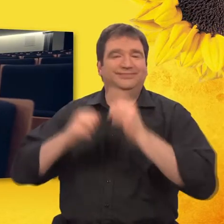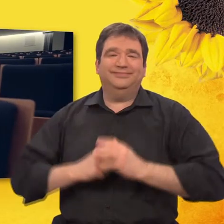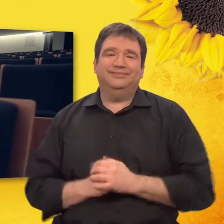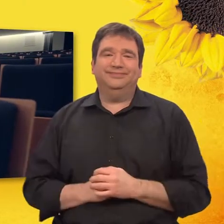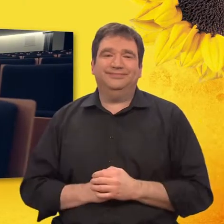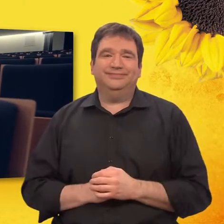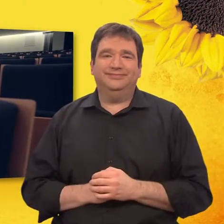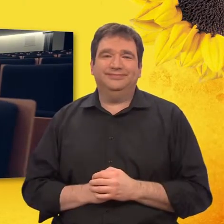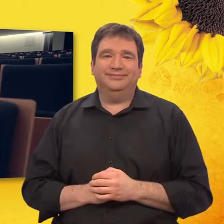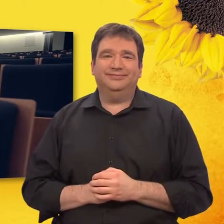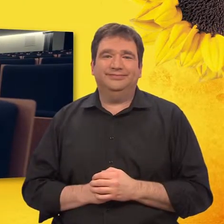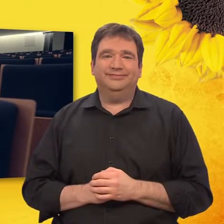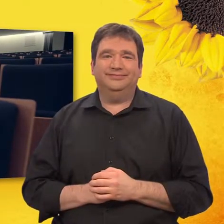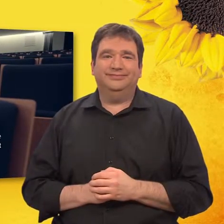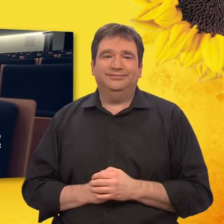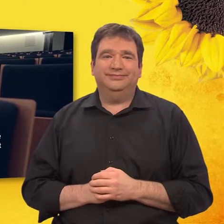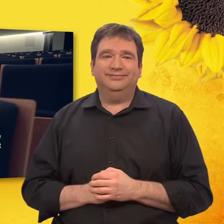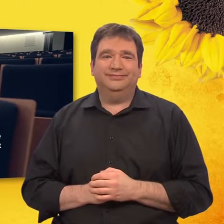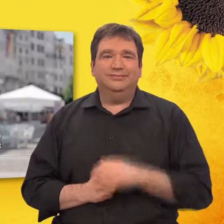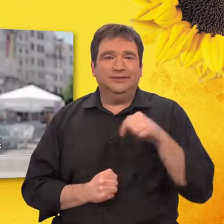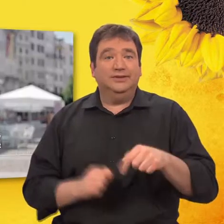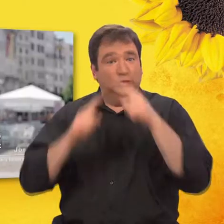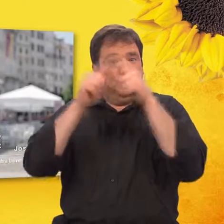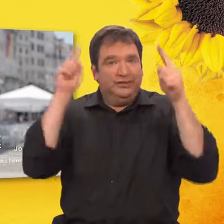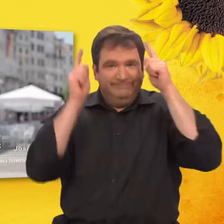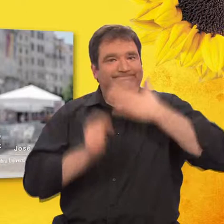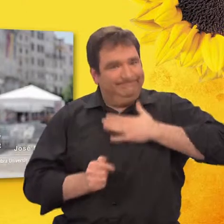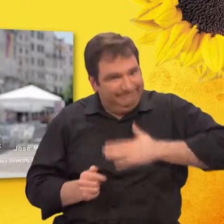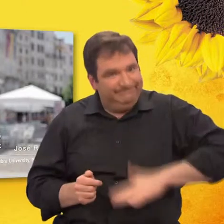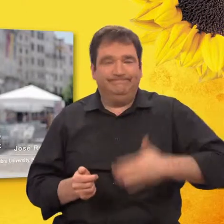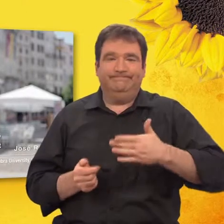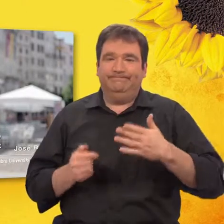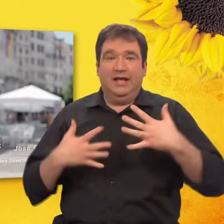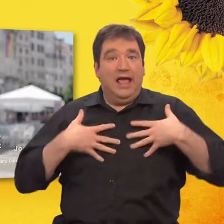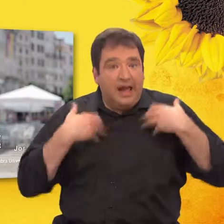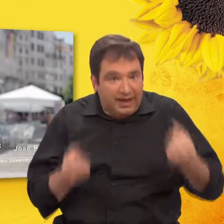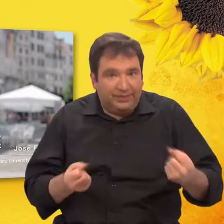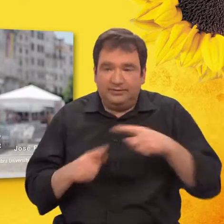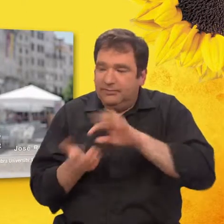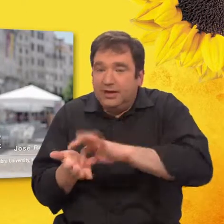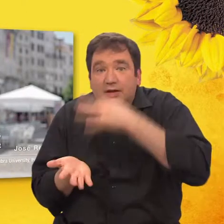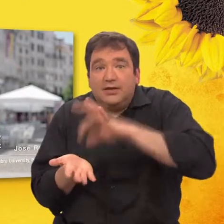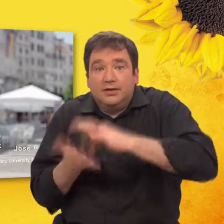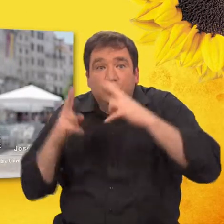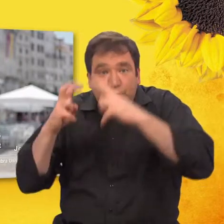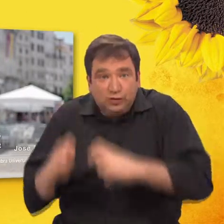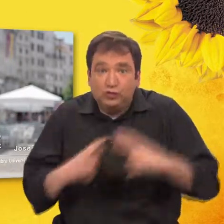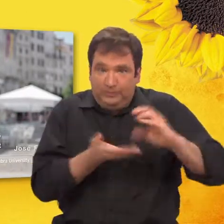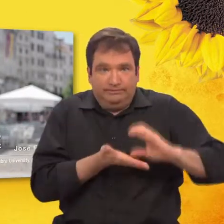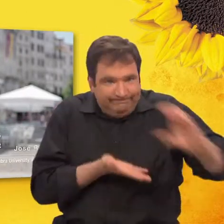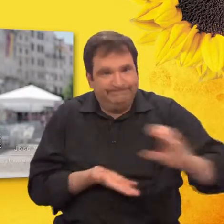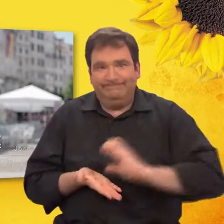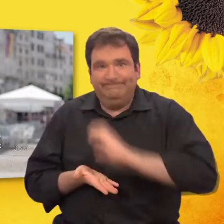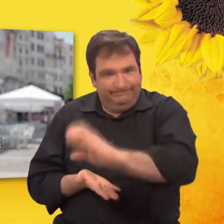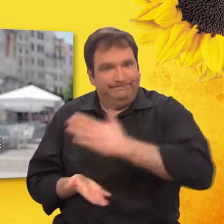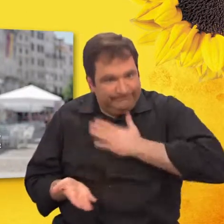Union universities. Imaginemos que essa universidade era uma universidade que ia investir